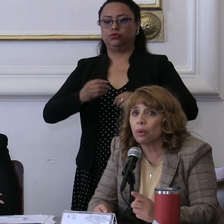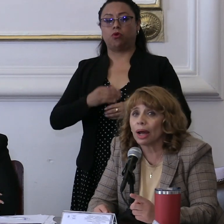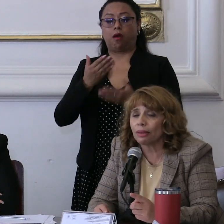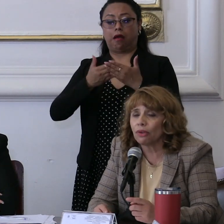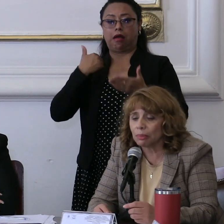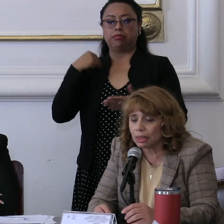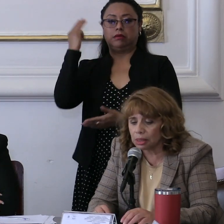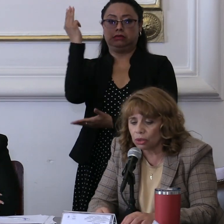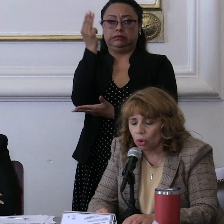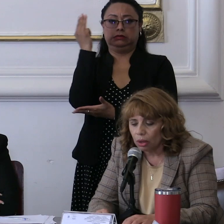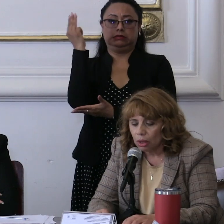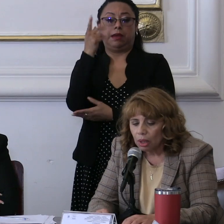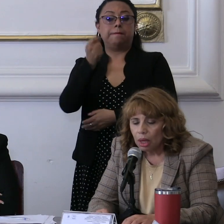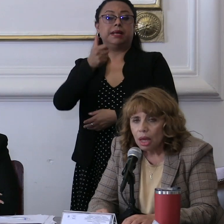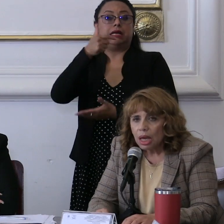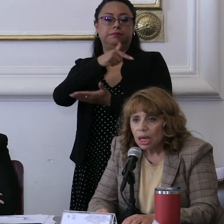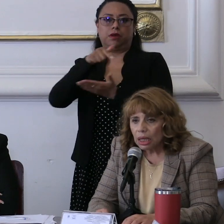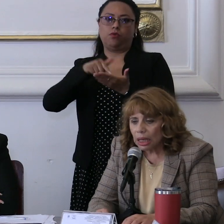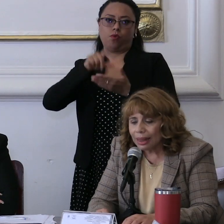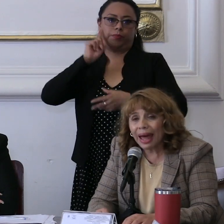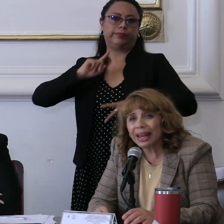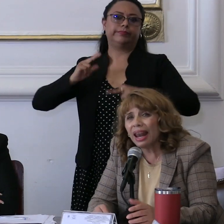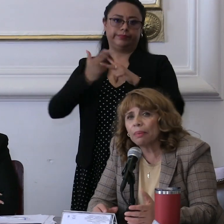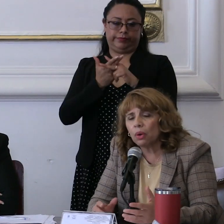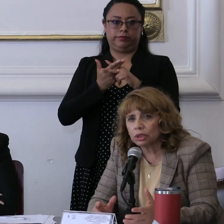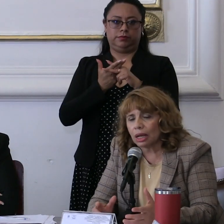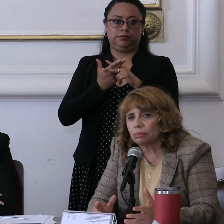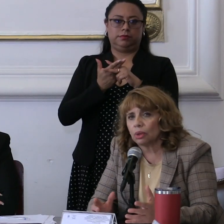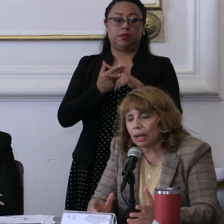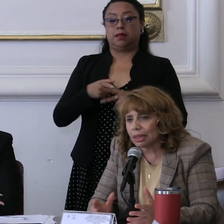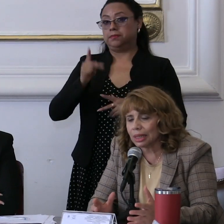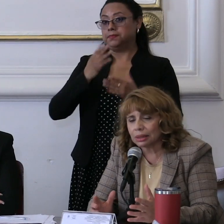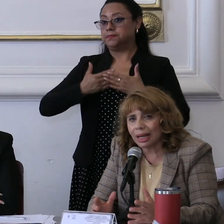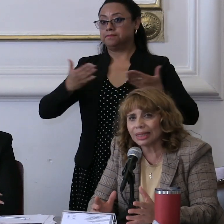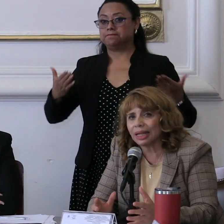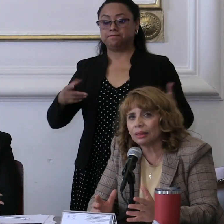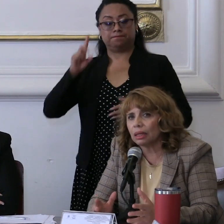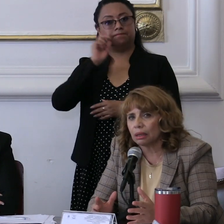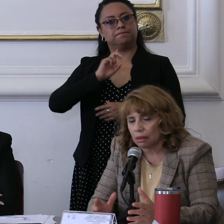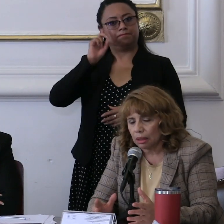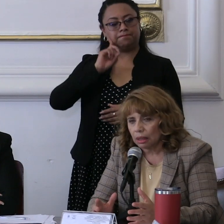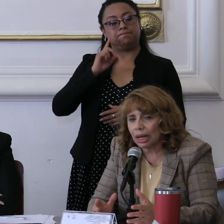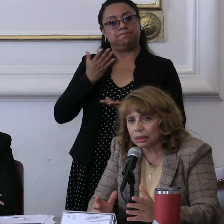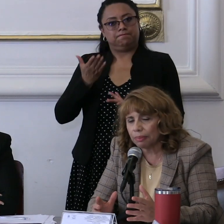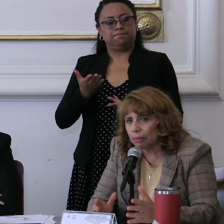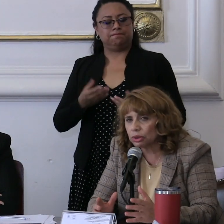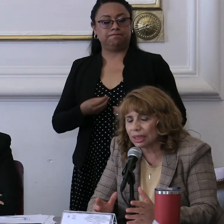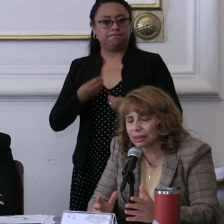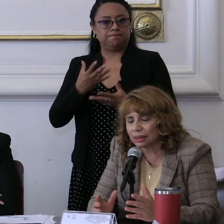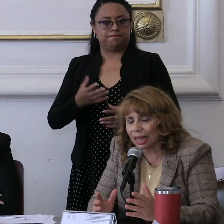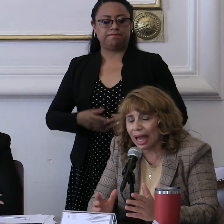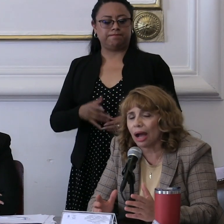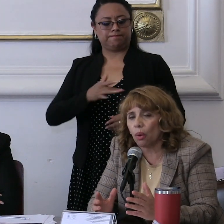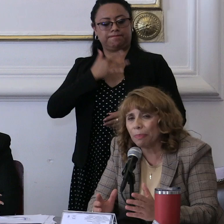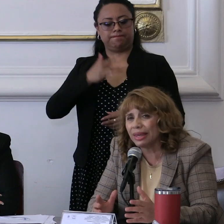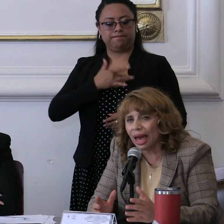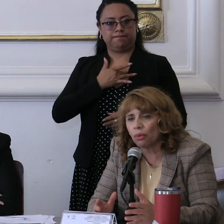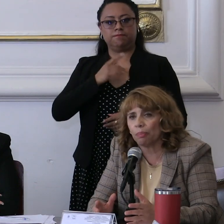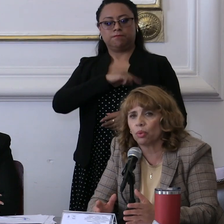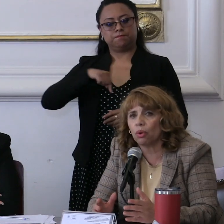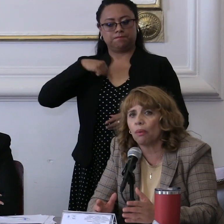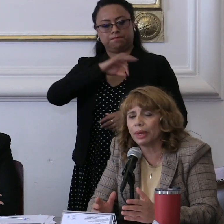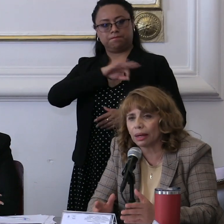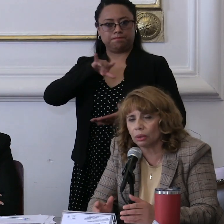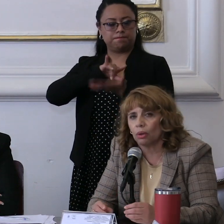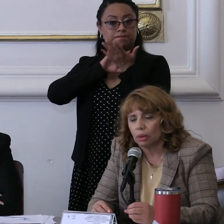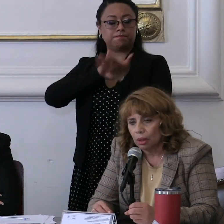el primer lugar de feminicidio y el darle la voz a las mujeres y hacerlas sentir que las habíamos acompañado